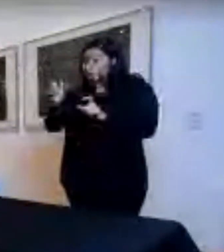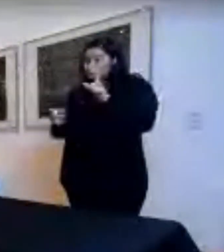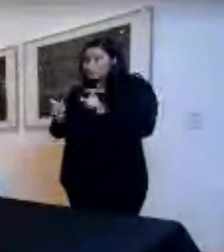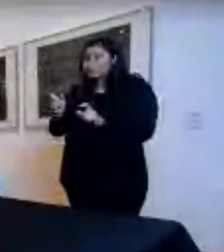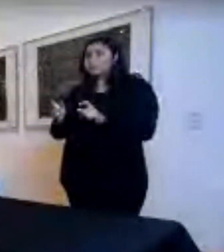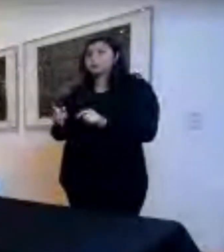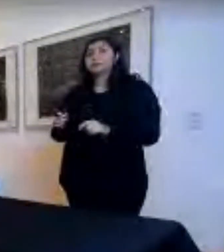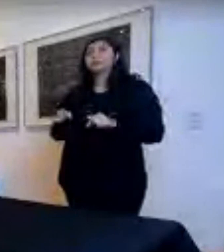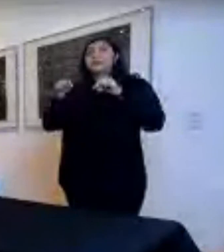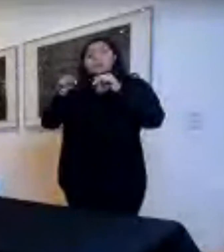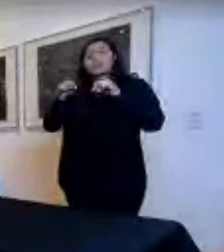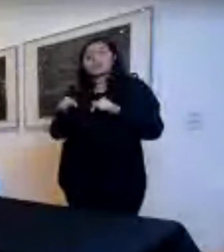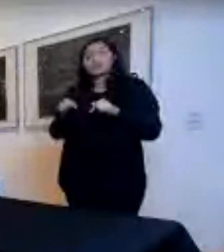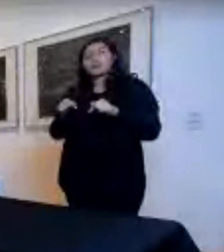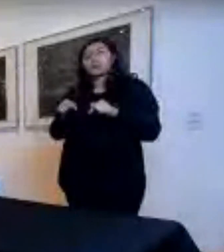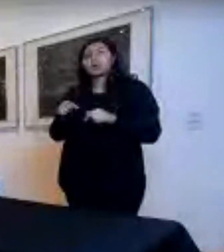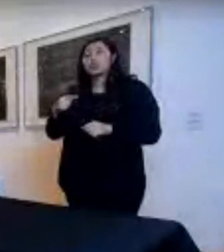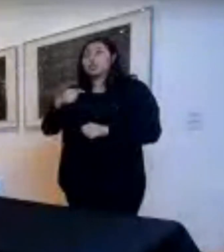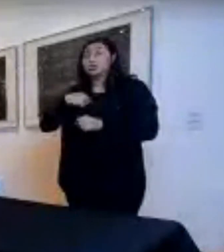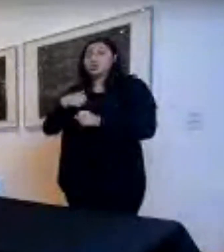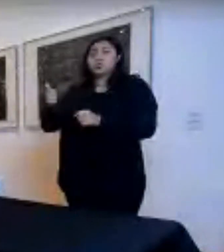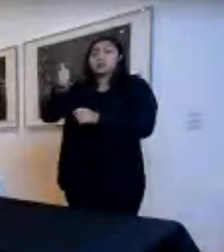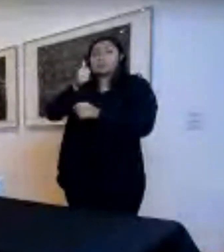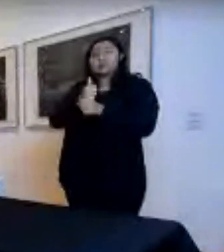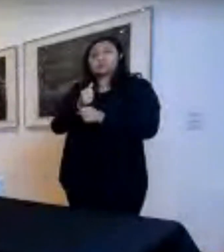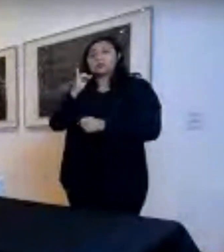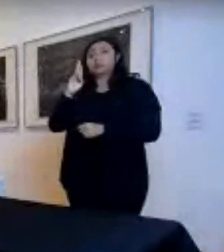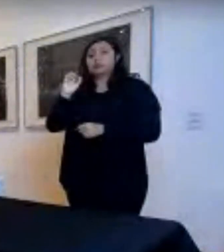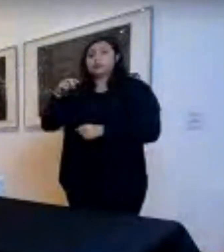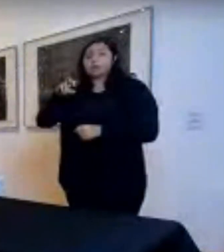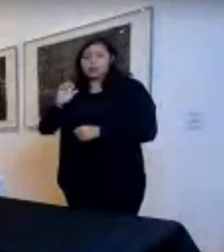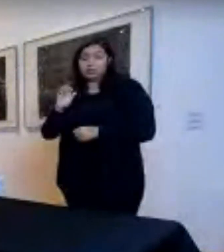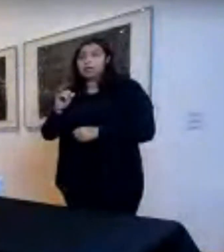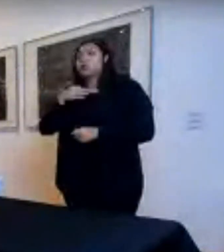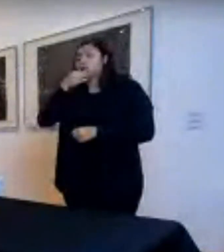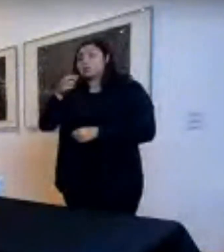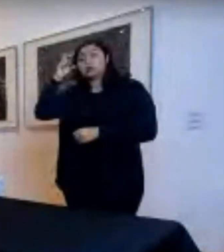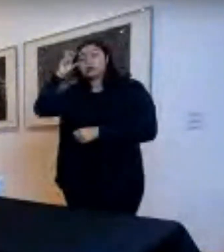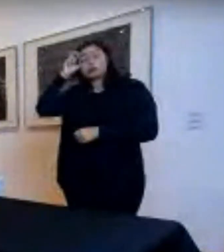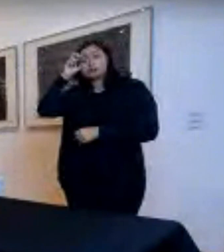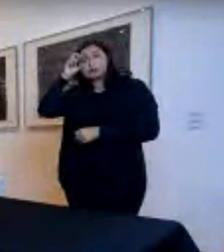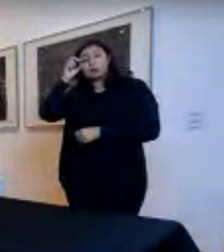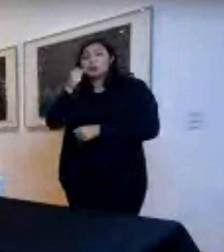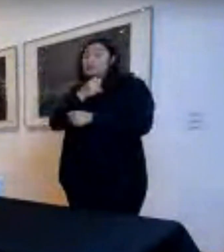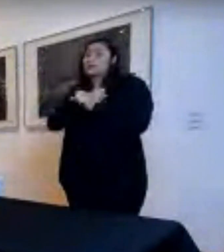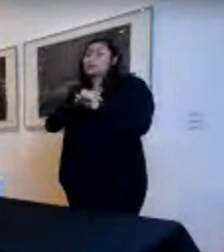aquí estar reemplazando a Irene, que lamentablemente, como comentaba Paola, por temas de salud no nos puede acompañar hoy